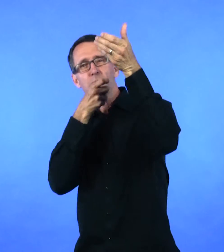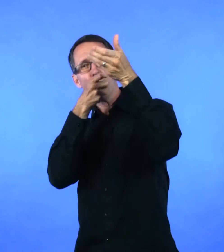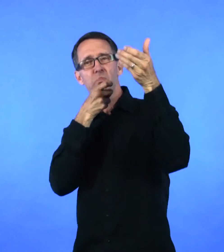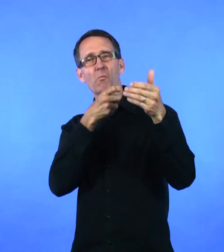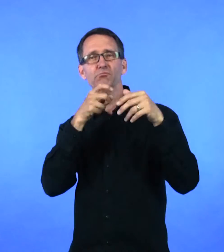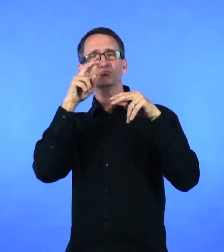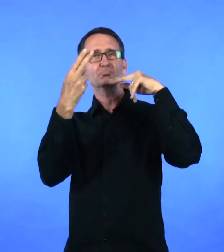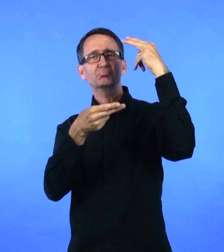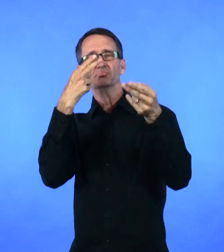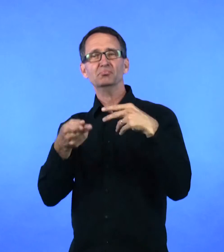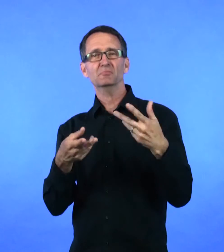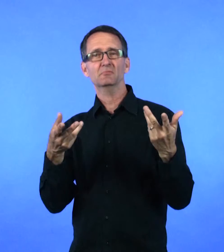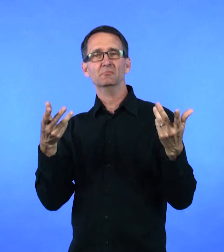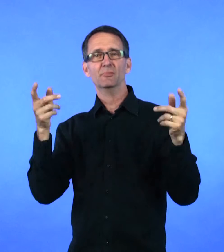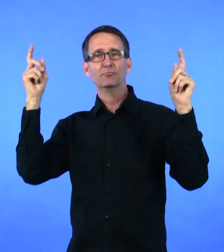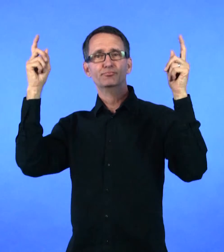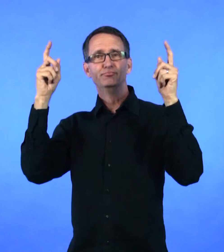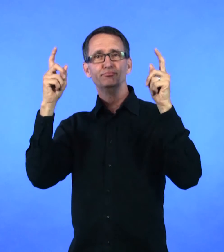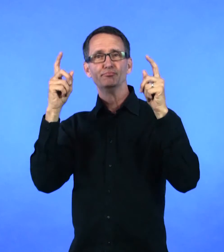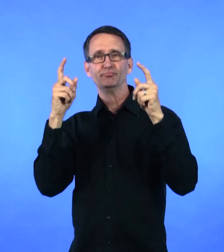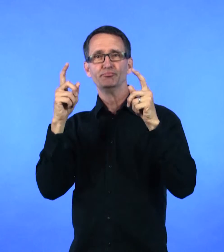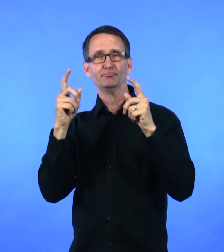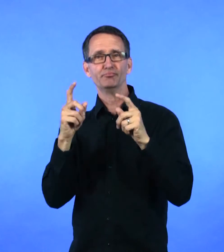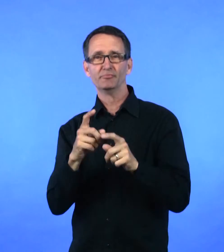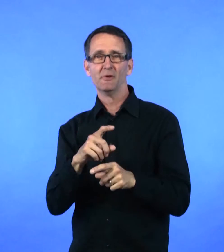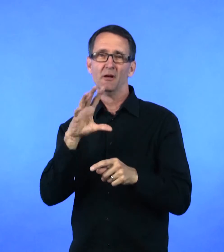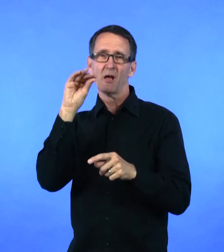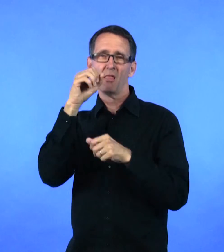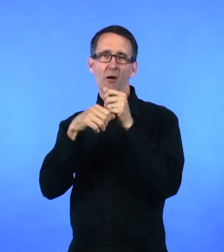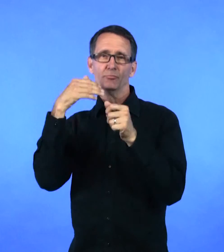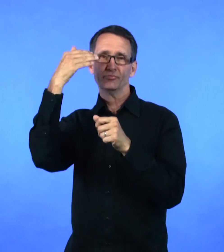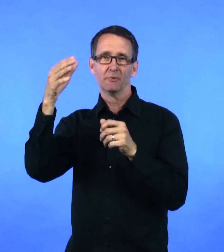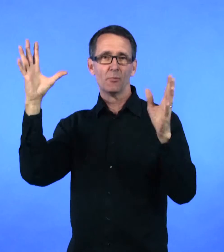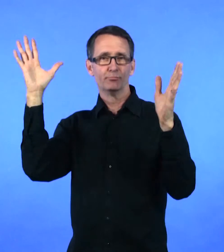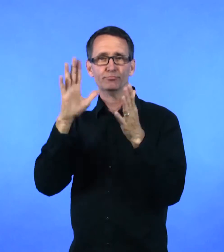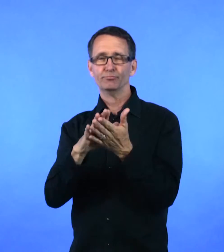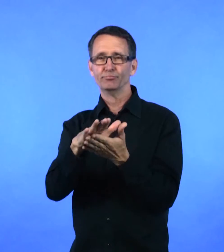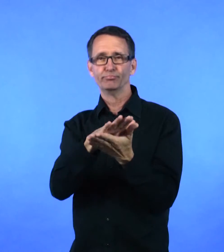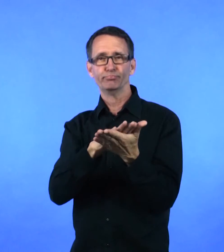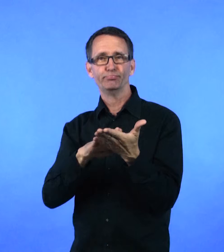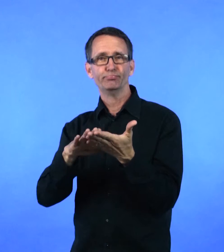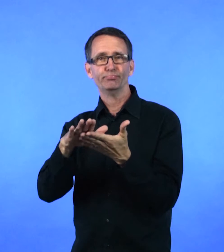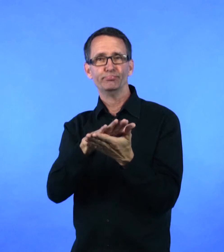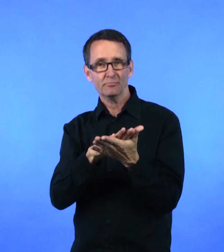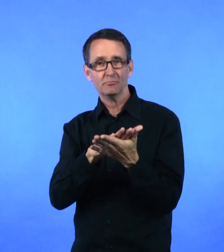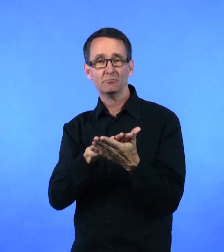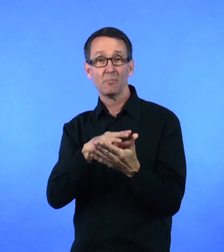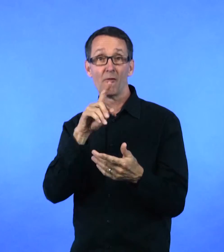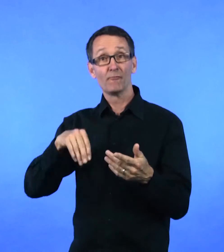d'oiseaux si bien que l'espèce a complètement disparu 50 ans plus tard la faute à cette chasse